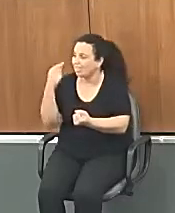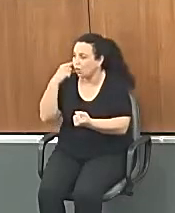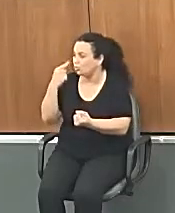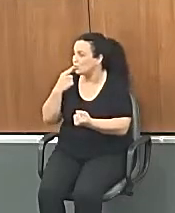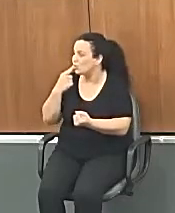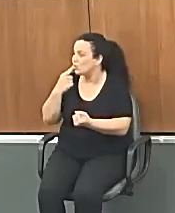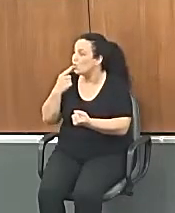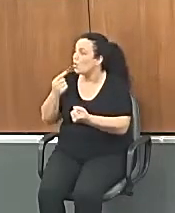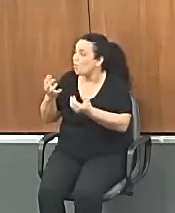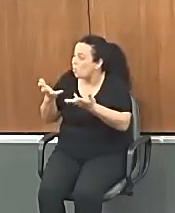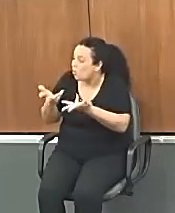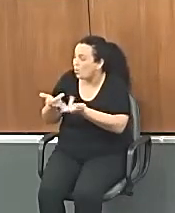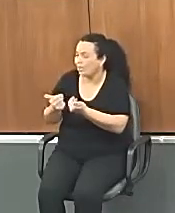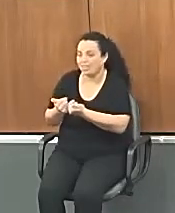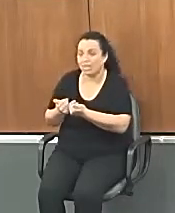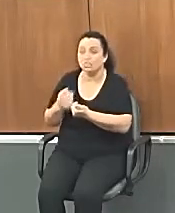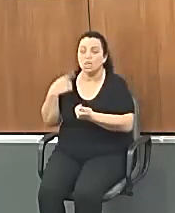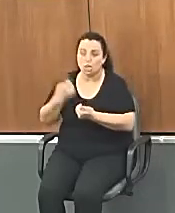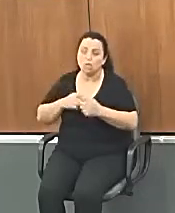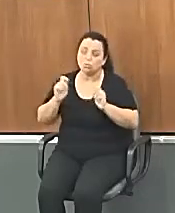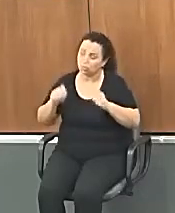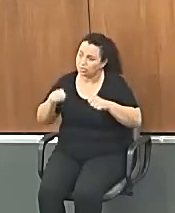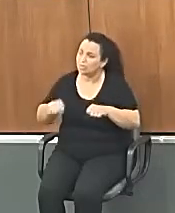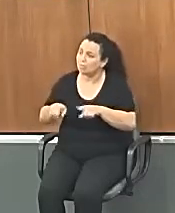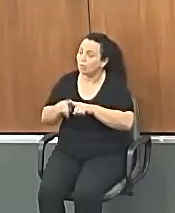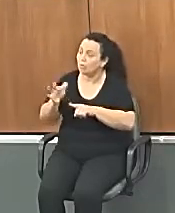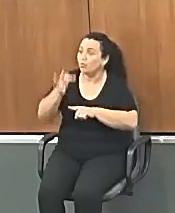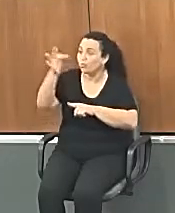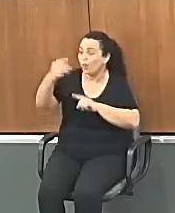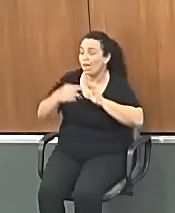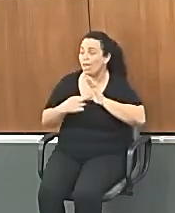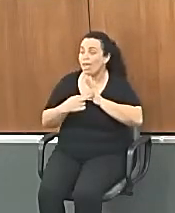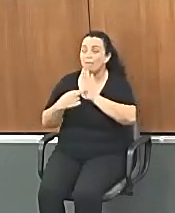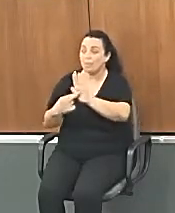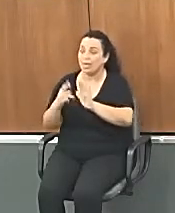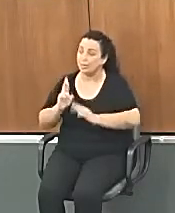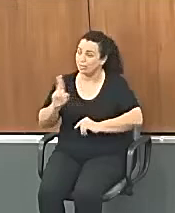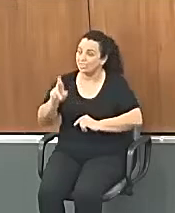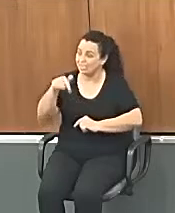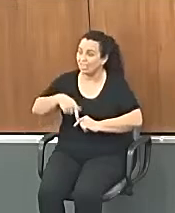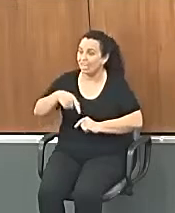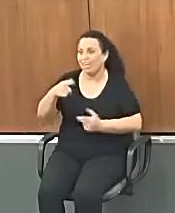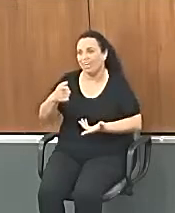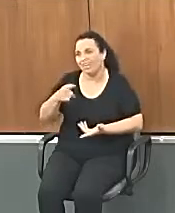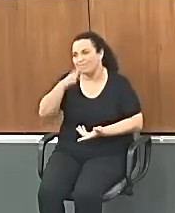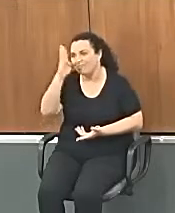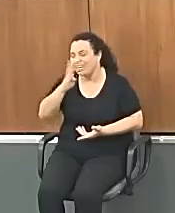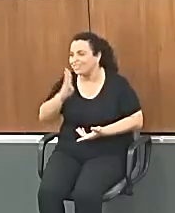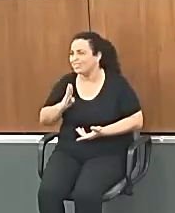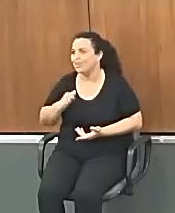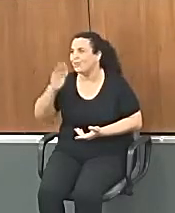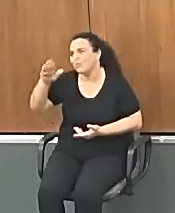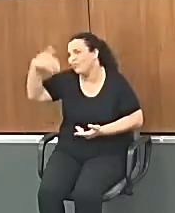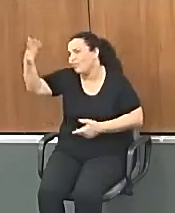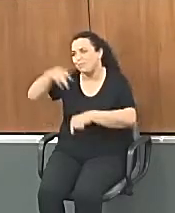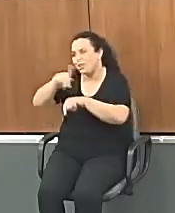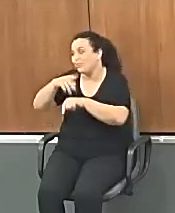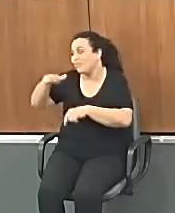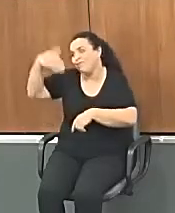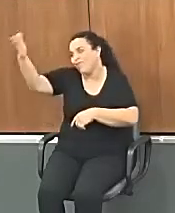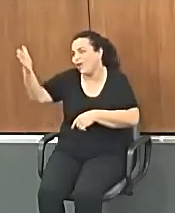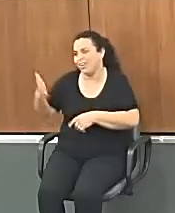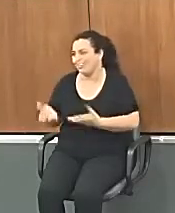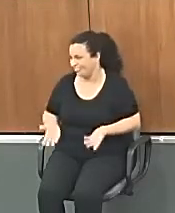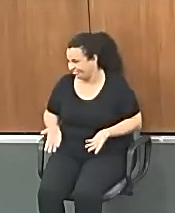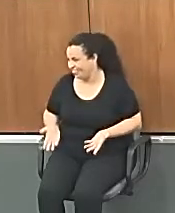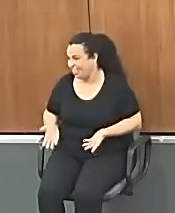sair representar o nosso país até fora com excelência é minha fala que no momento está muito